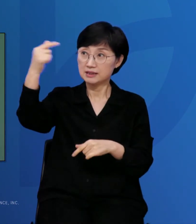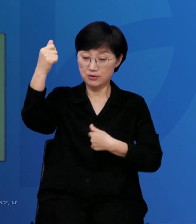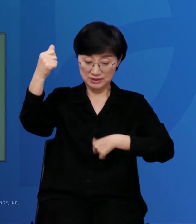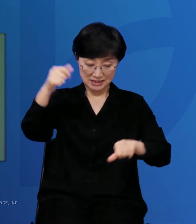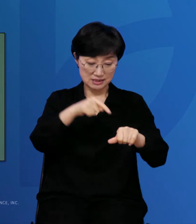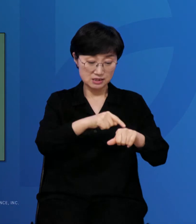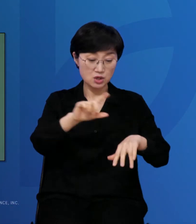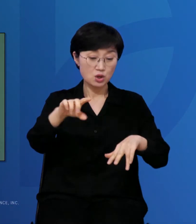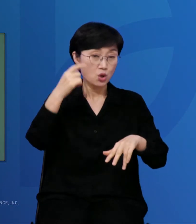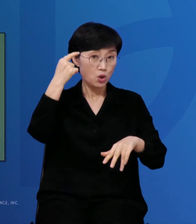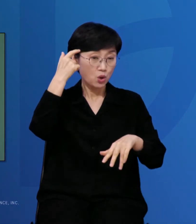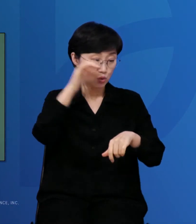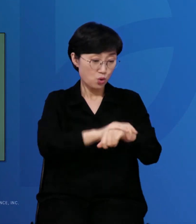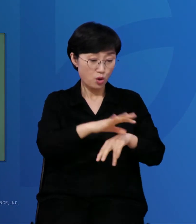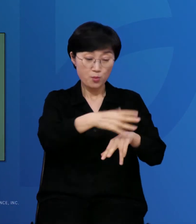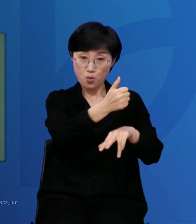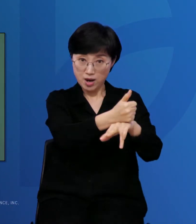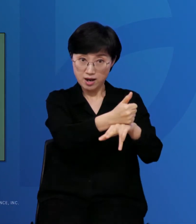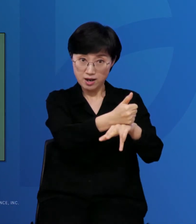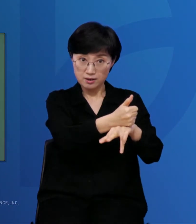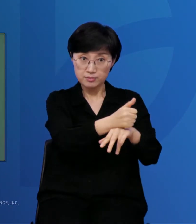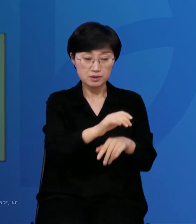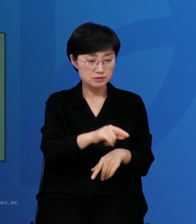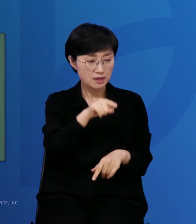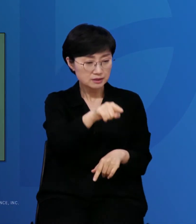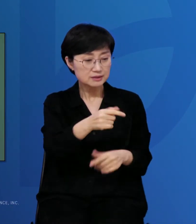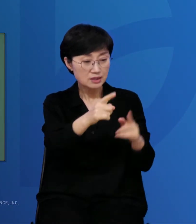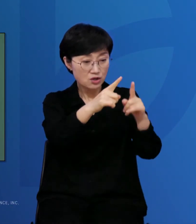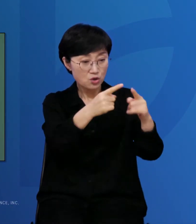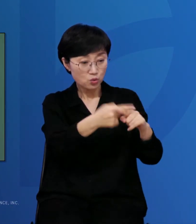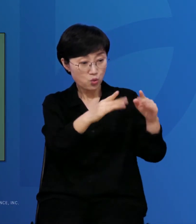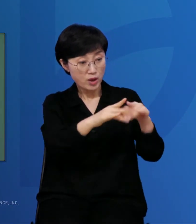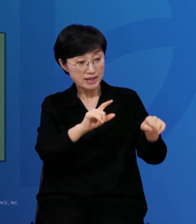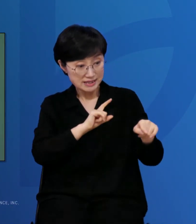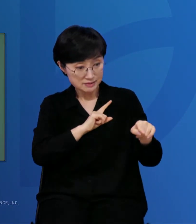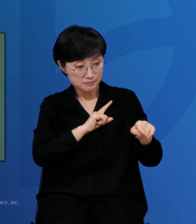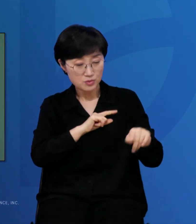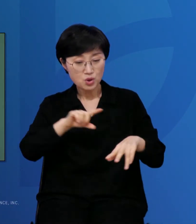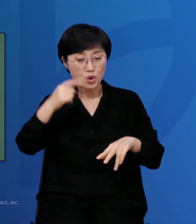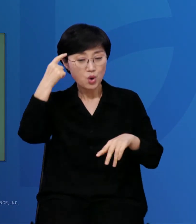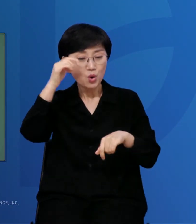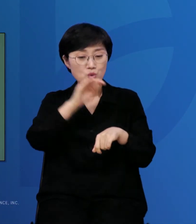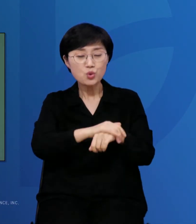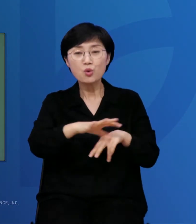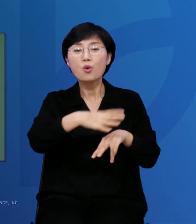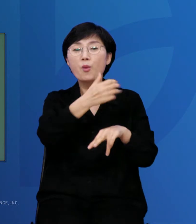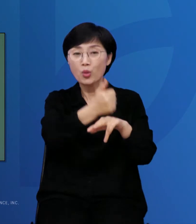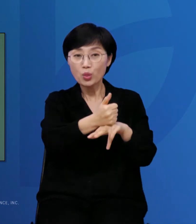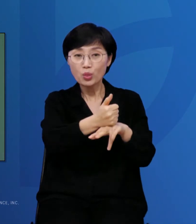所罗门手上建造起来的，也被称为所罗门圣殿。그러니까 이 다윗 성전 이래 되는데 솔로몬 성전 이 말은 솔로몬이 완성을 했어요.